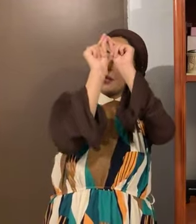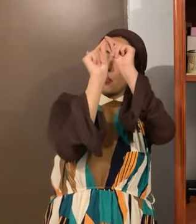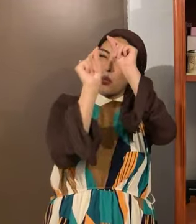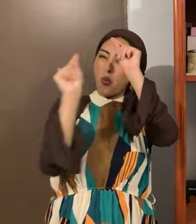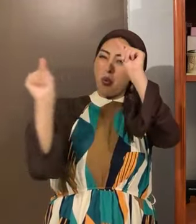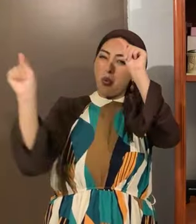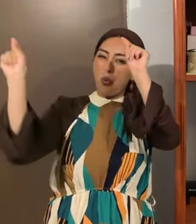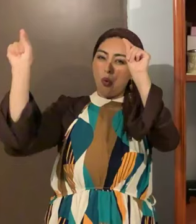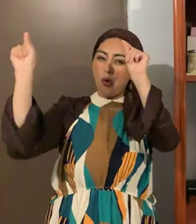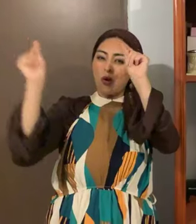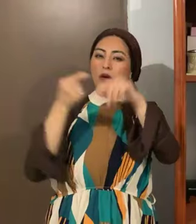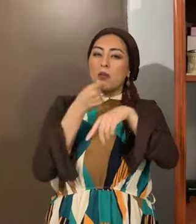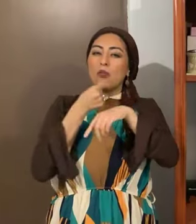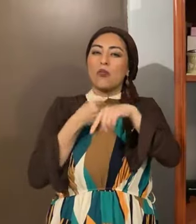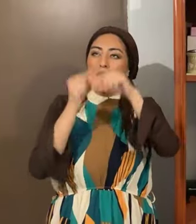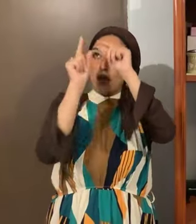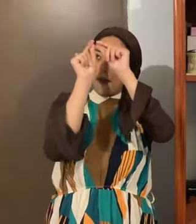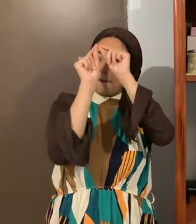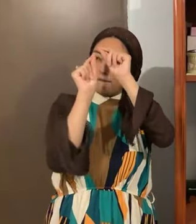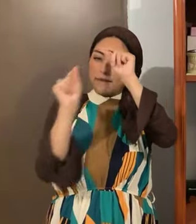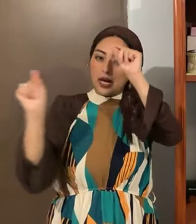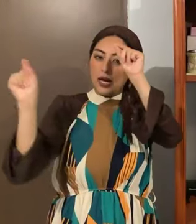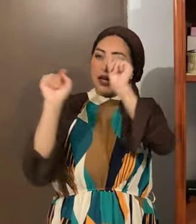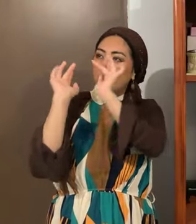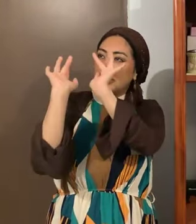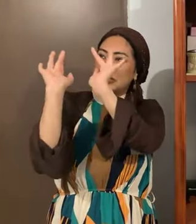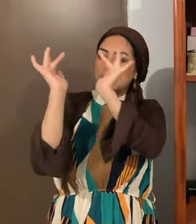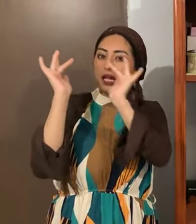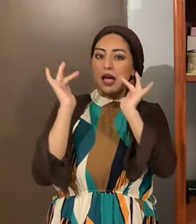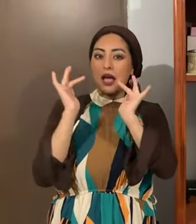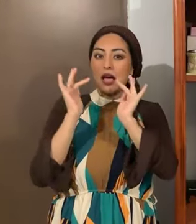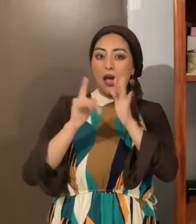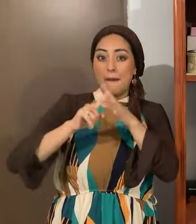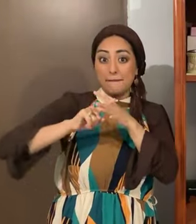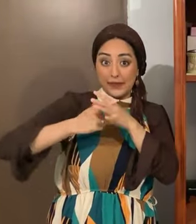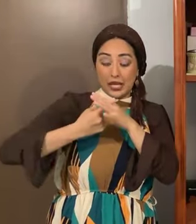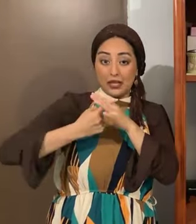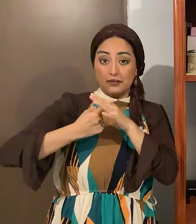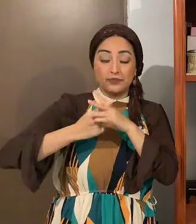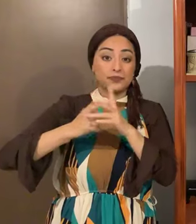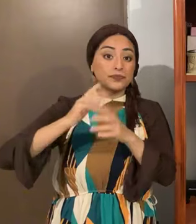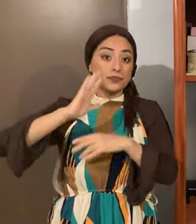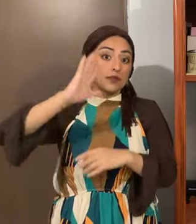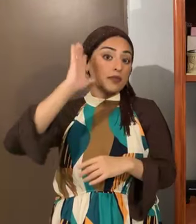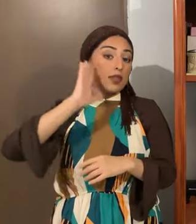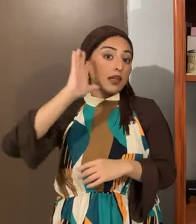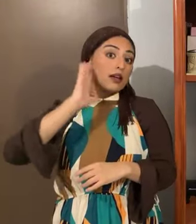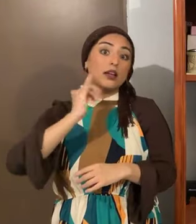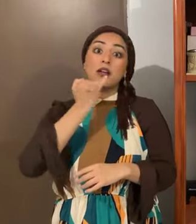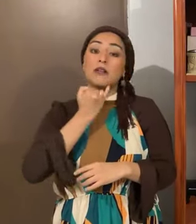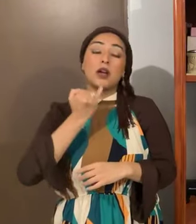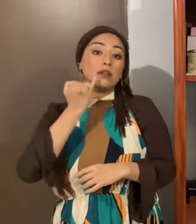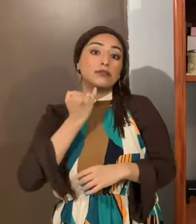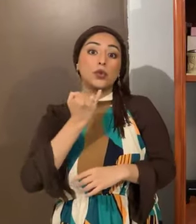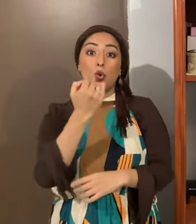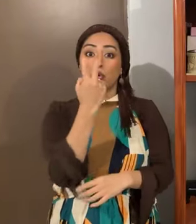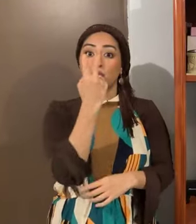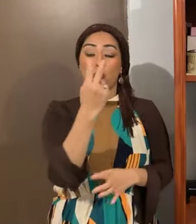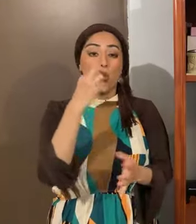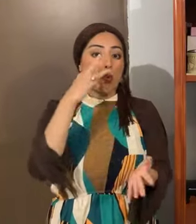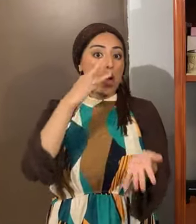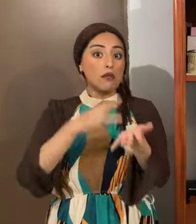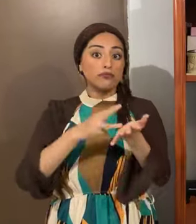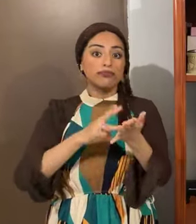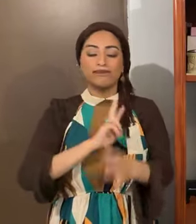de luz, tradicionalmente el mes comenzaba cuando dos testigos, eso ya lo hemos estudiado,